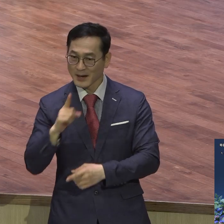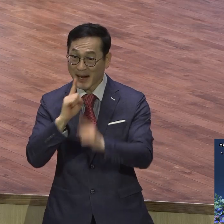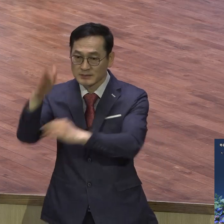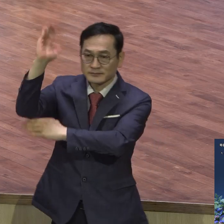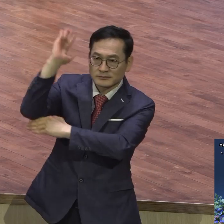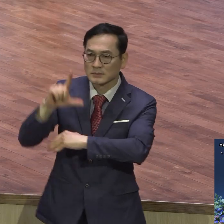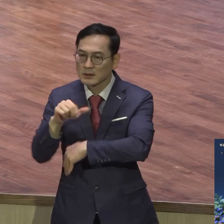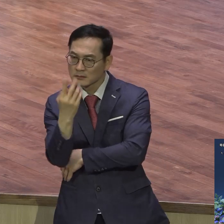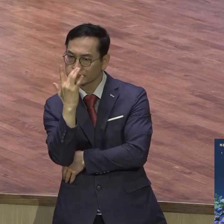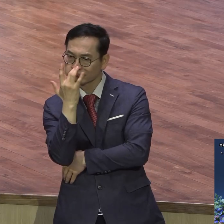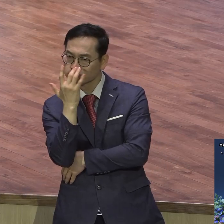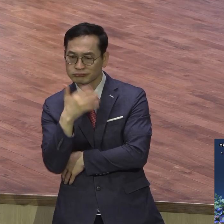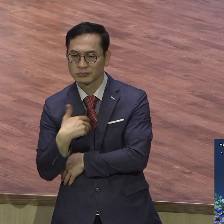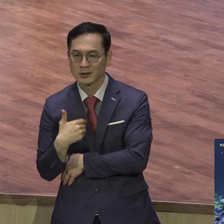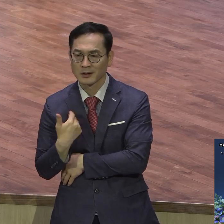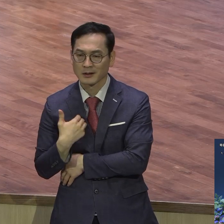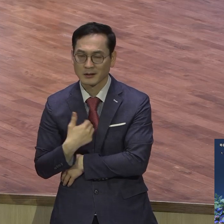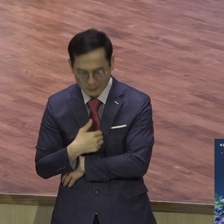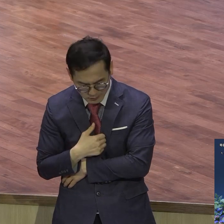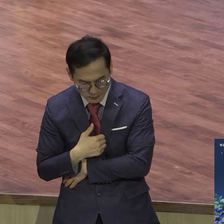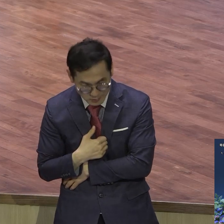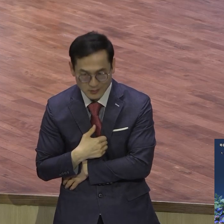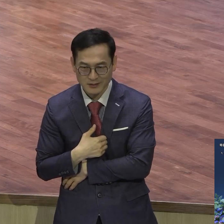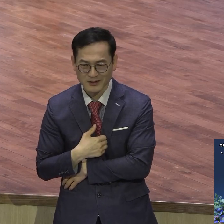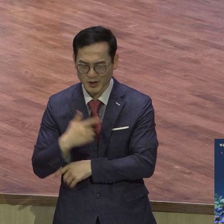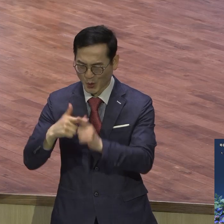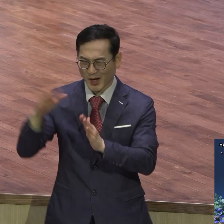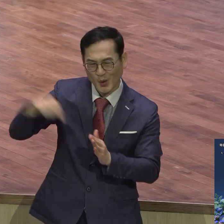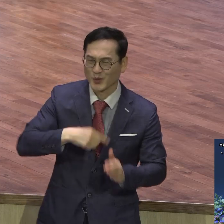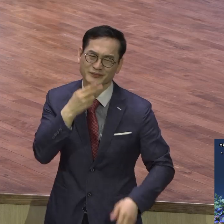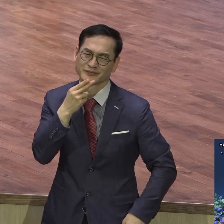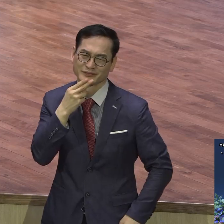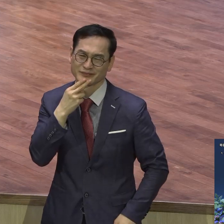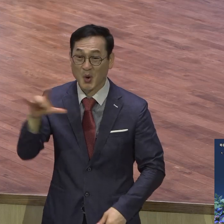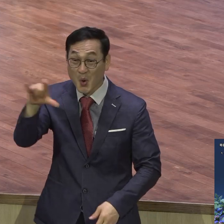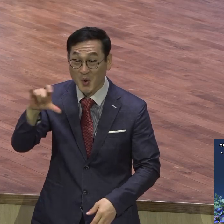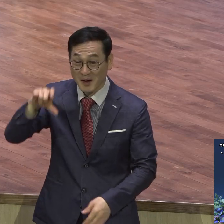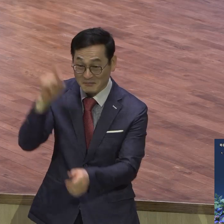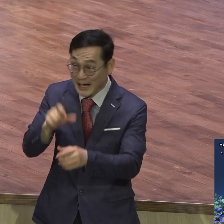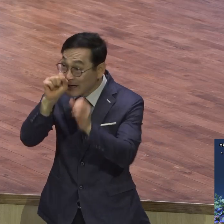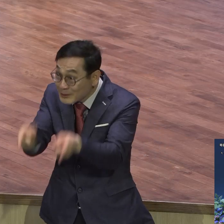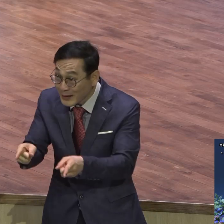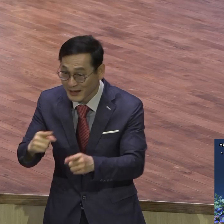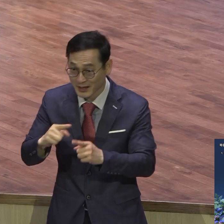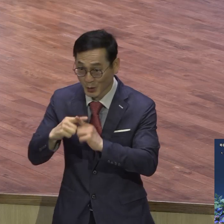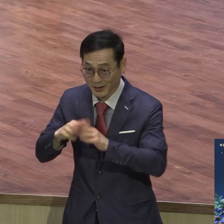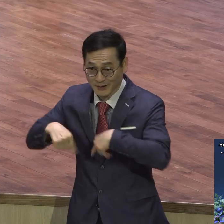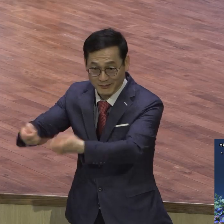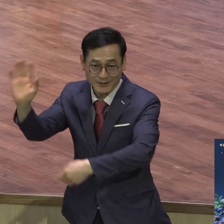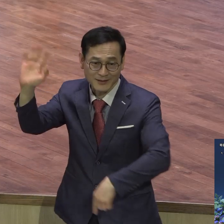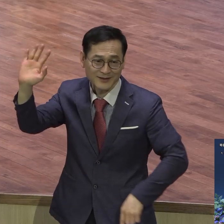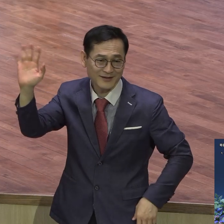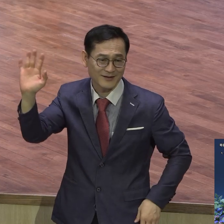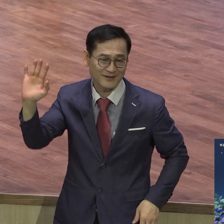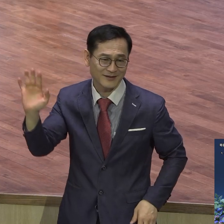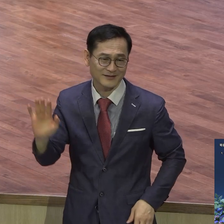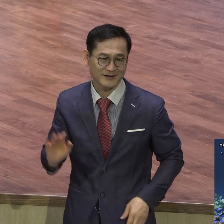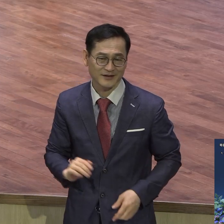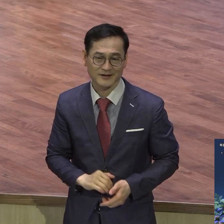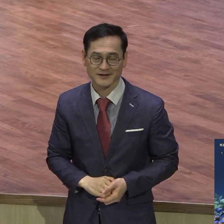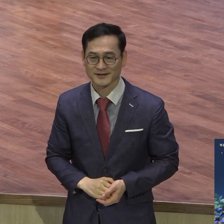존다니까요. 뭐 이래 나오지도 않지요. 이런 코로나 지금 이런 상황인데 무슨 교회 나옵니까? 안